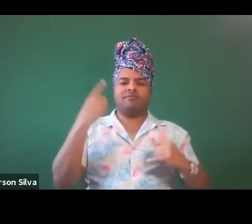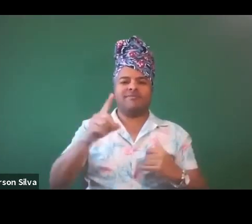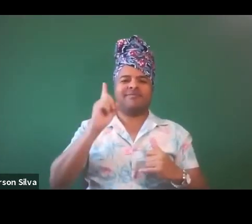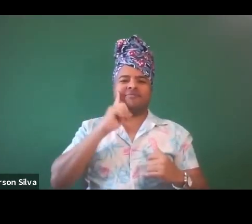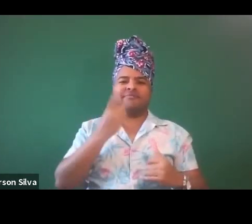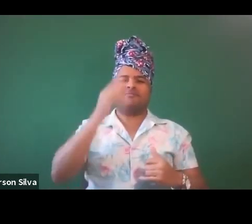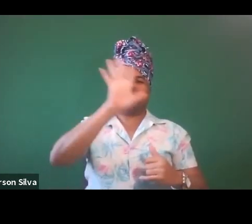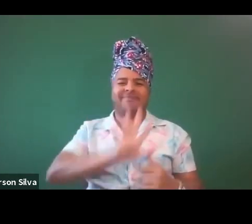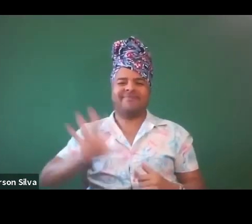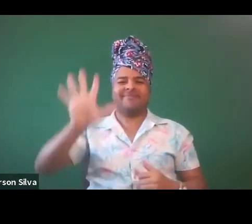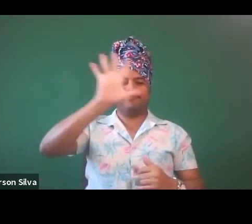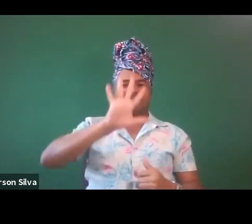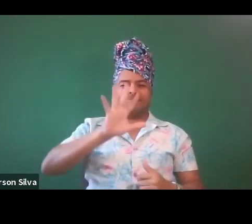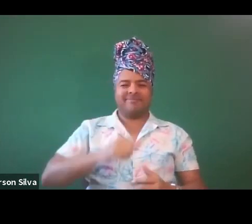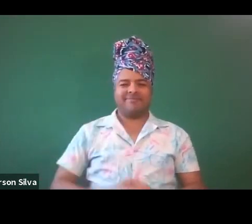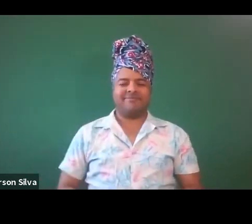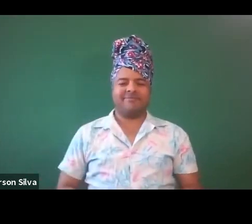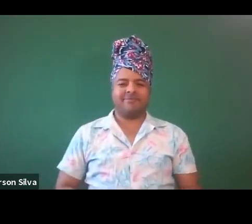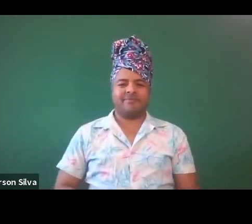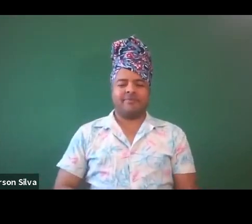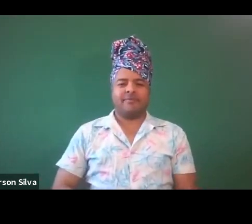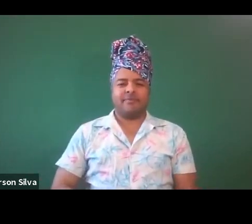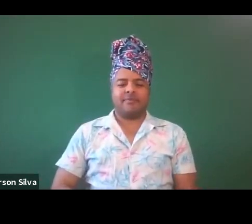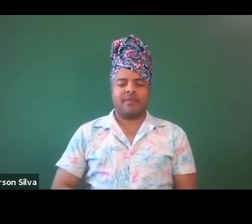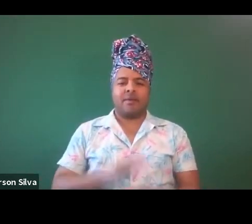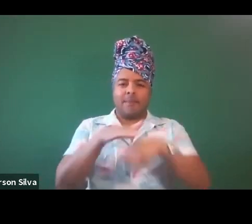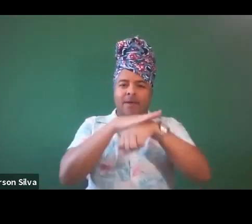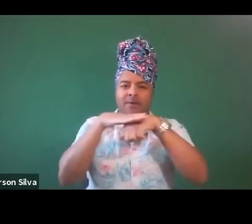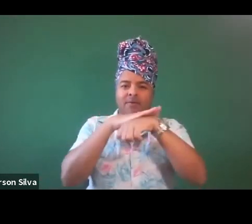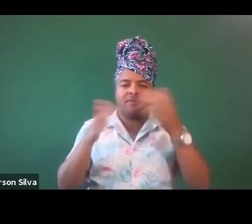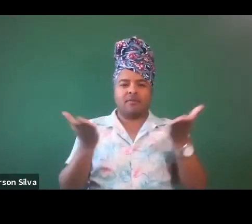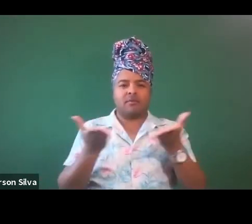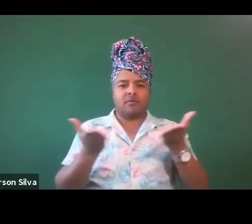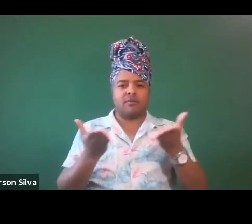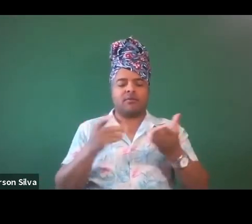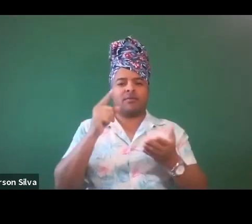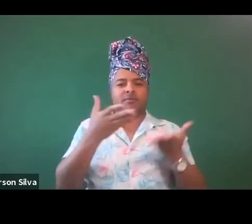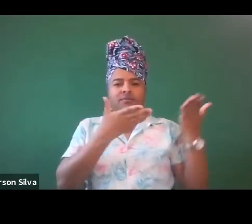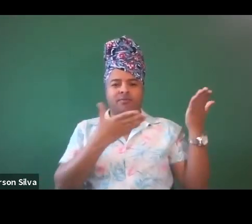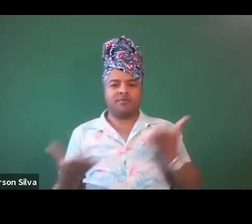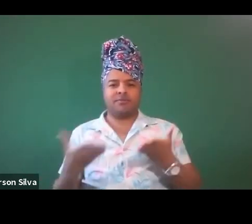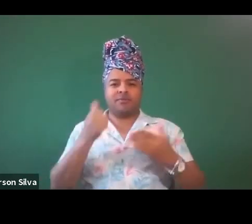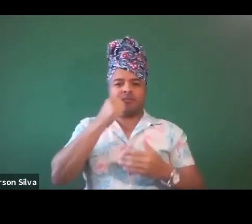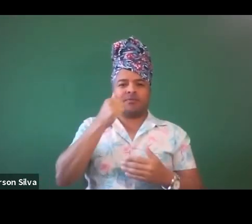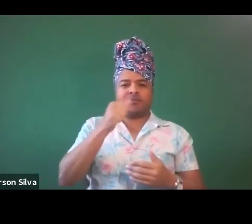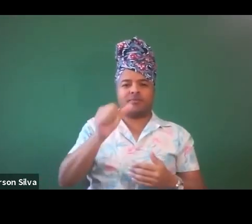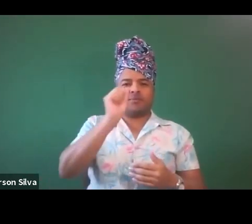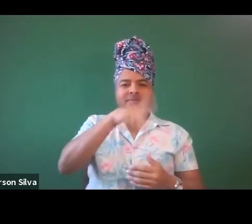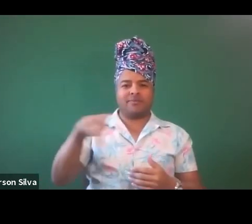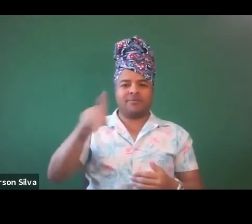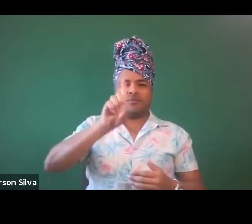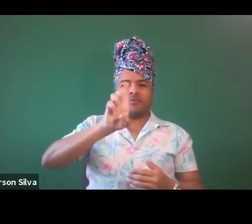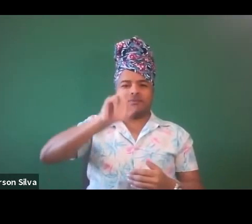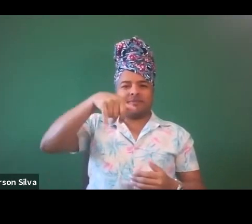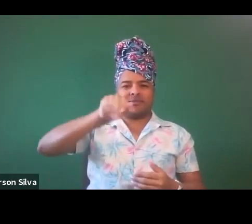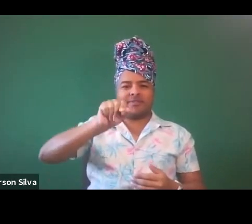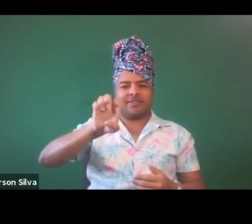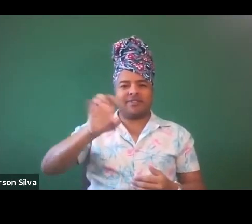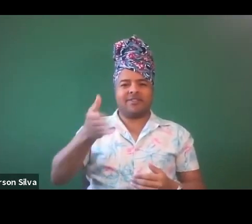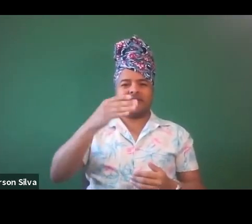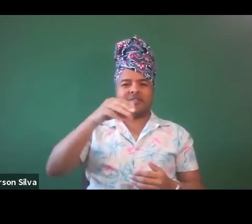Surdo. E para conversar com a gente, eu gostaria de chamar agora a professora Deise